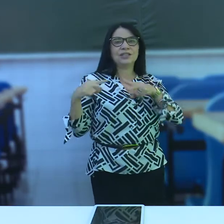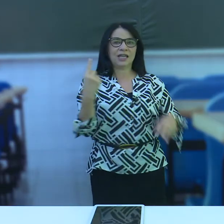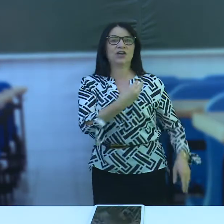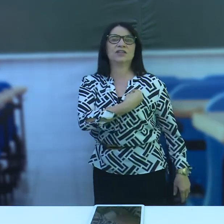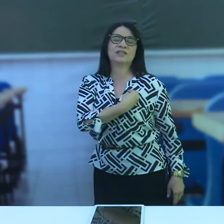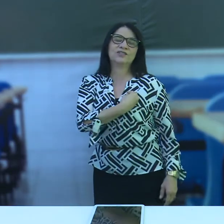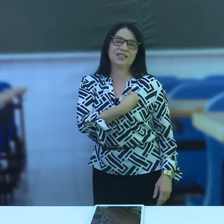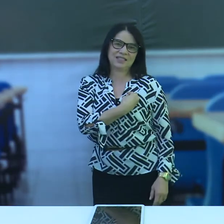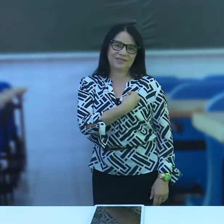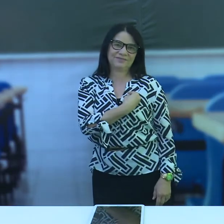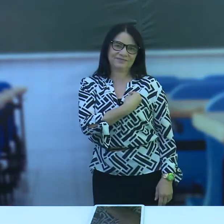em nossas vidas.